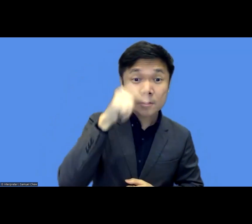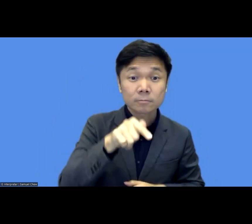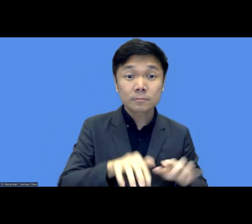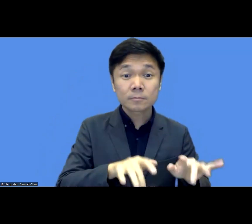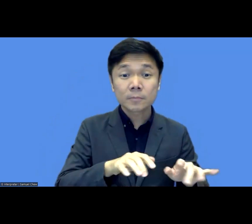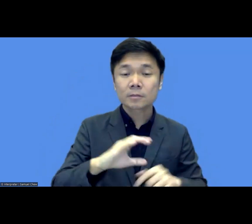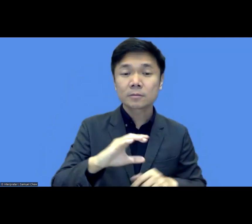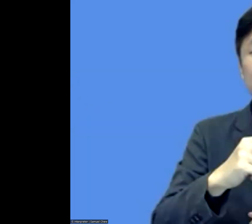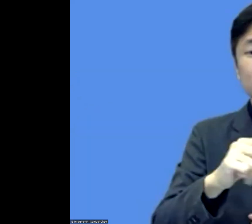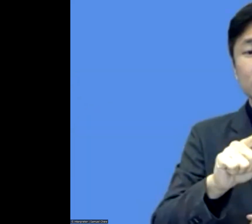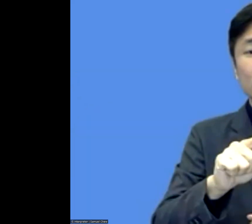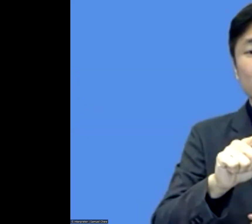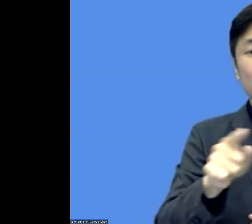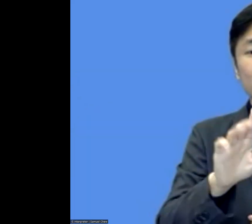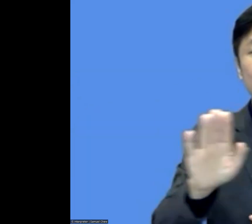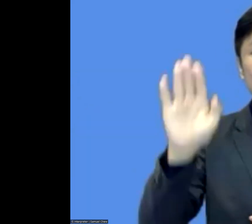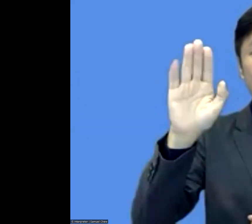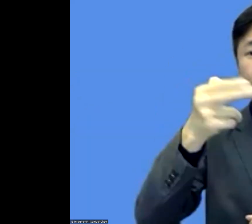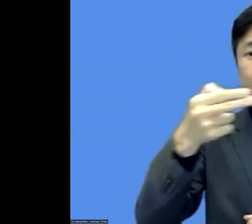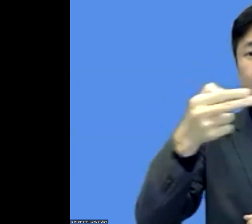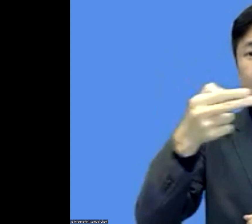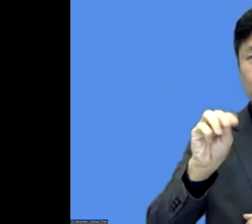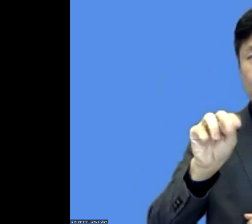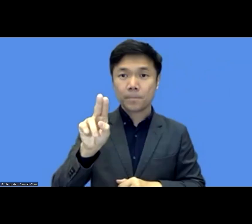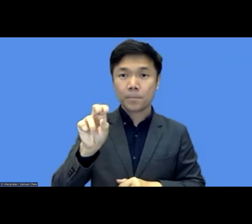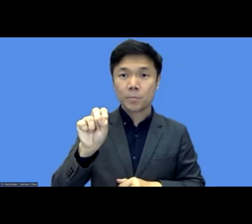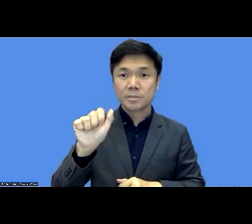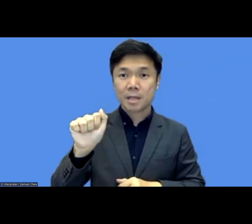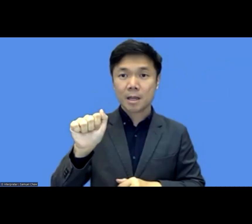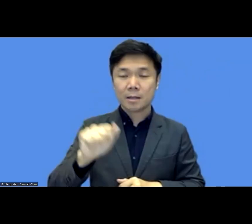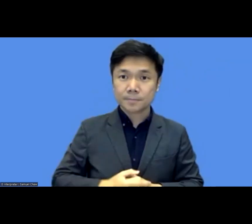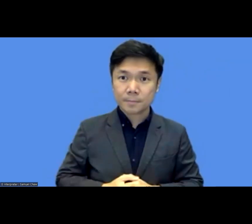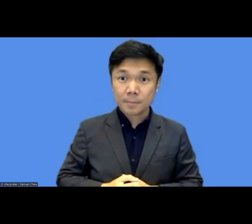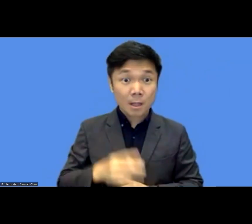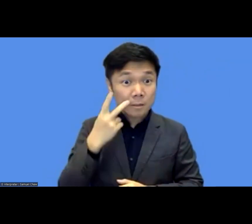Hemos levantado su mano. Ahora vamos a empezar con la parte de preguntas. Y